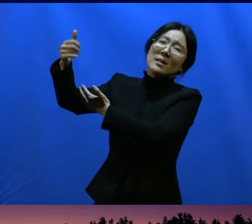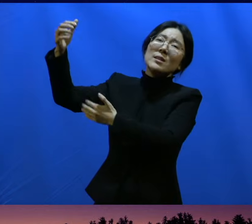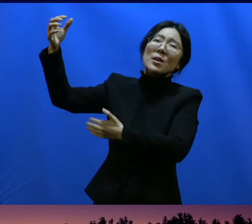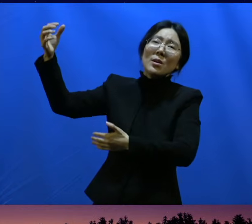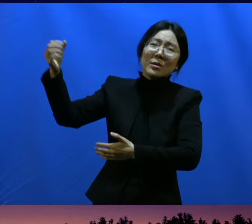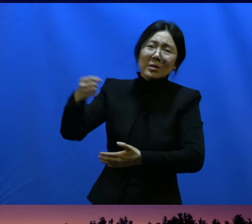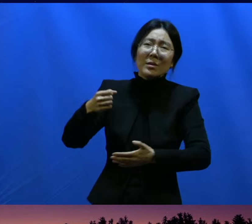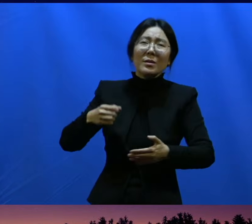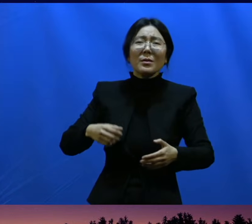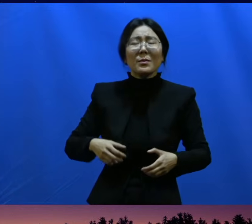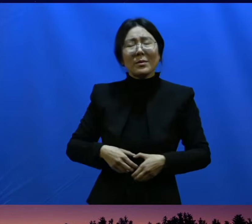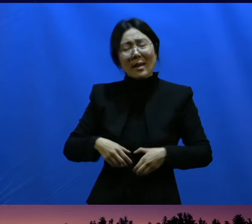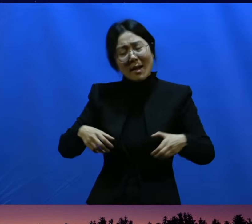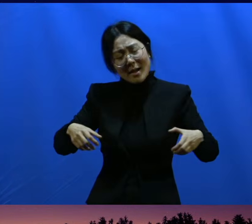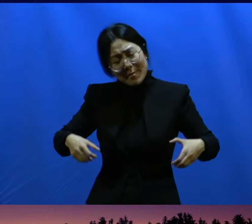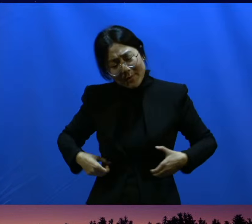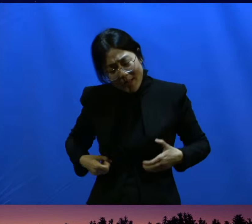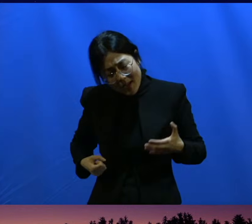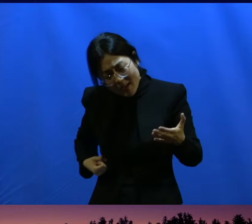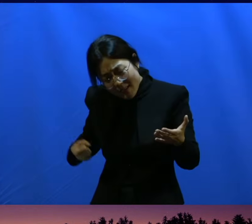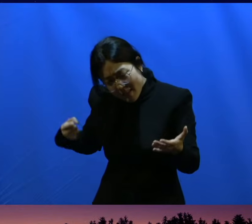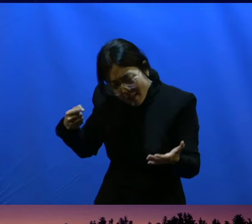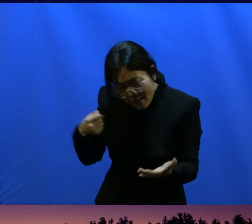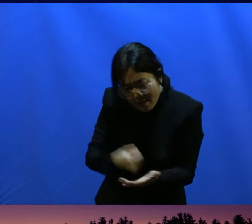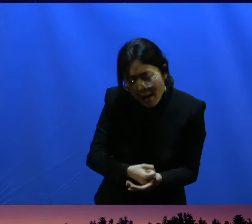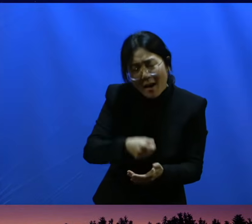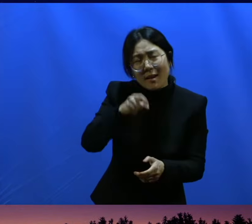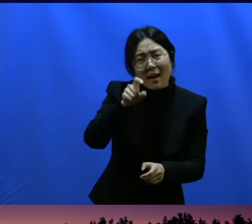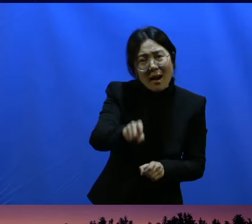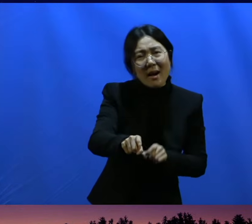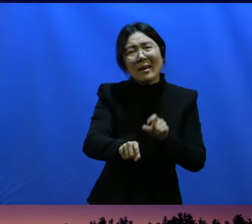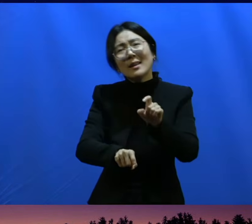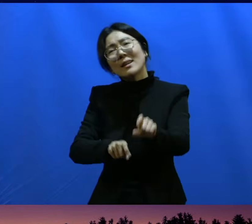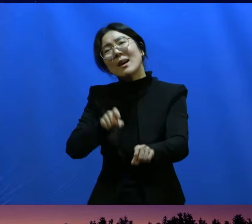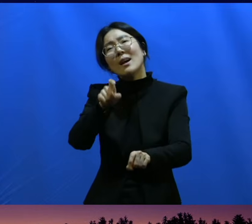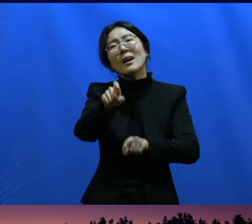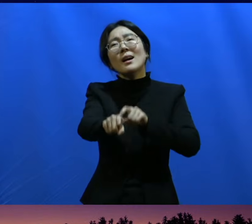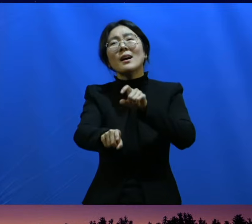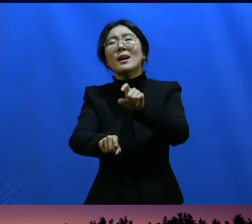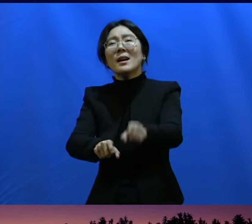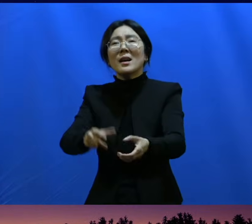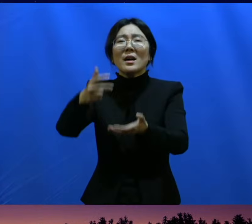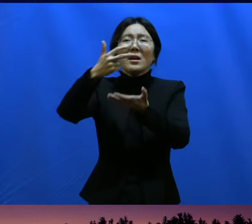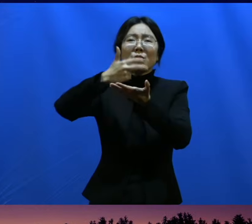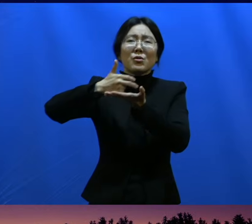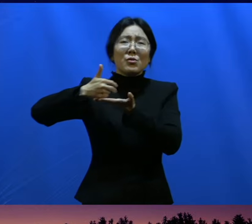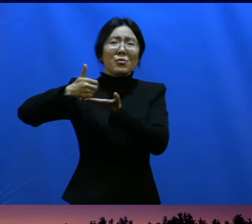주의 능력으로 담대히 나가리라.